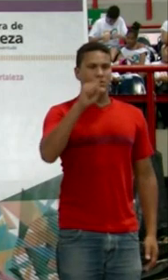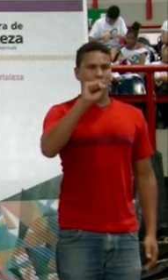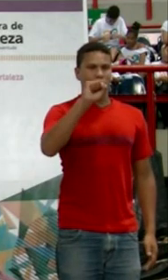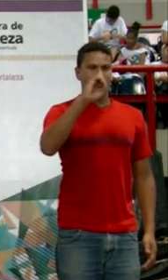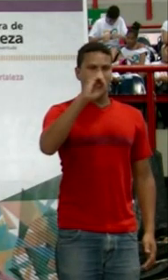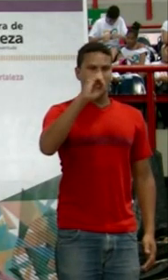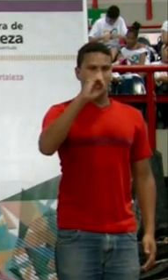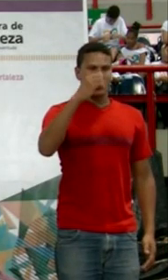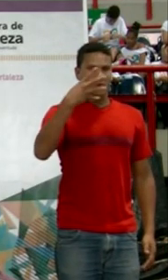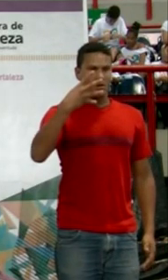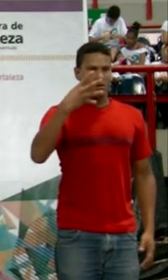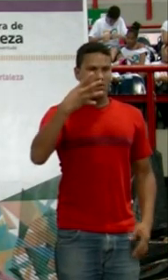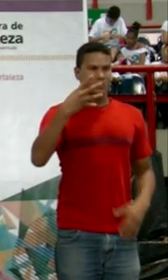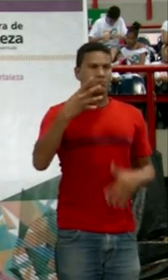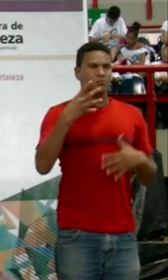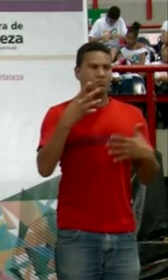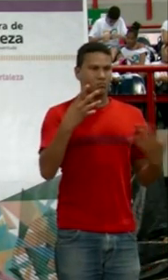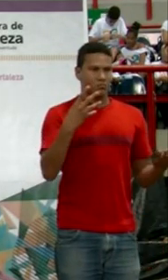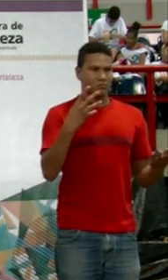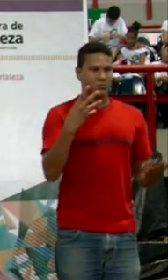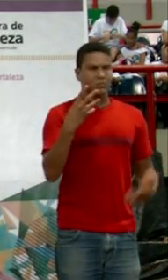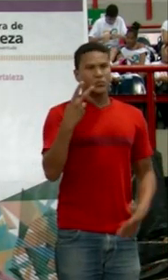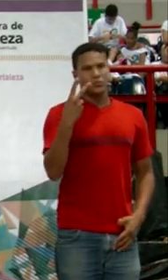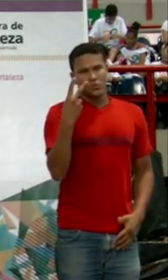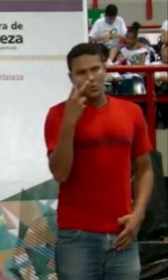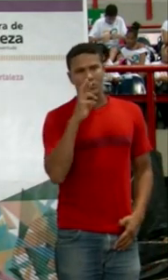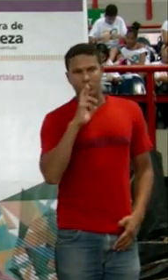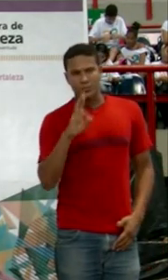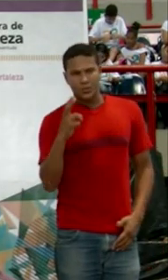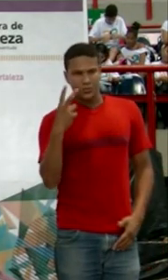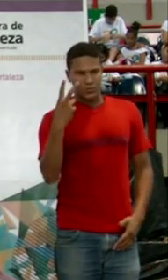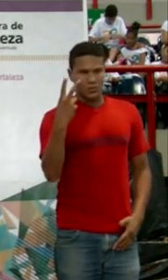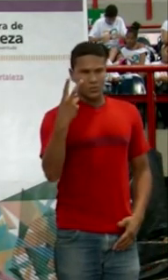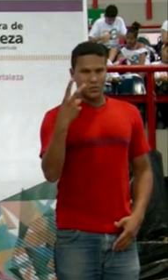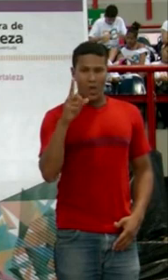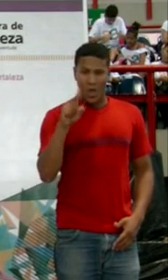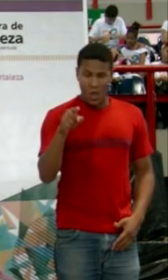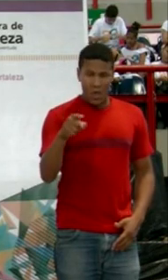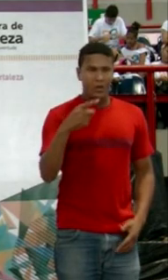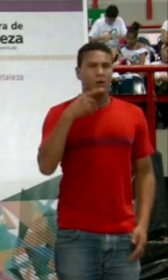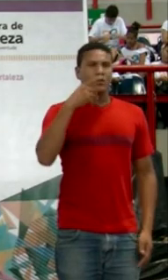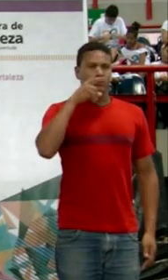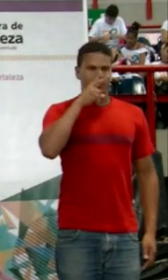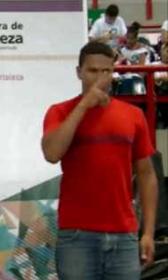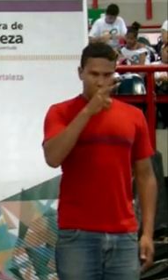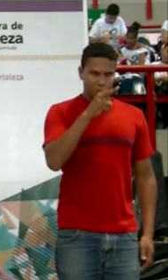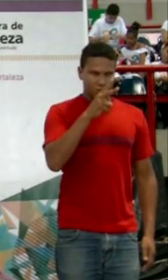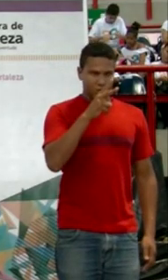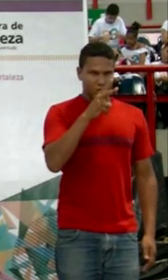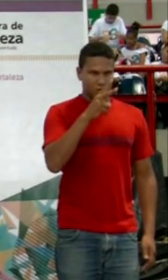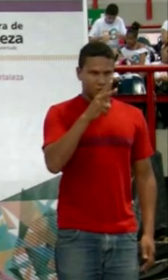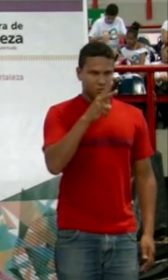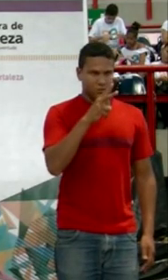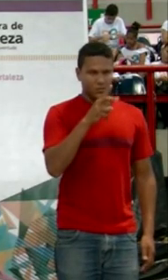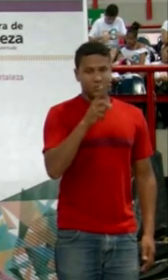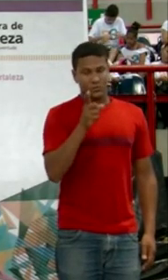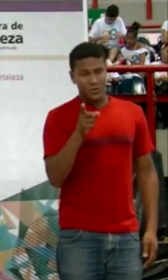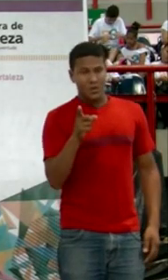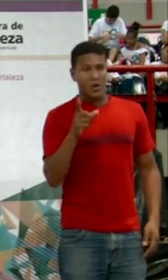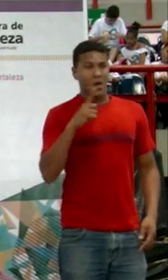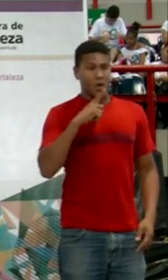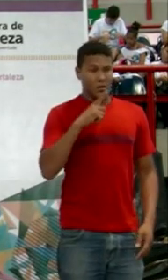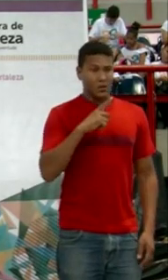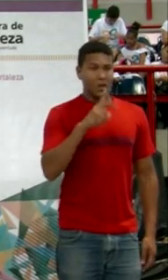H2SO4, a subtração dá quanto? 2. Então ele também é um ácido forte.